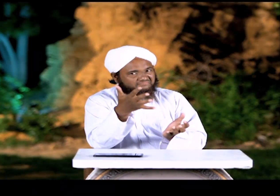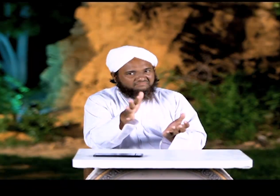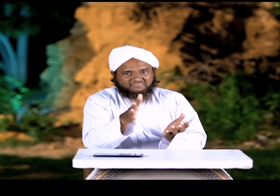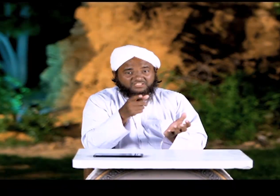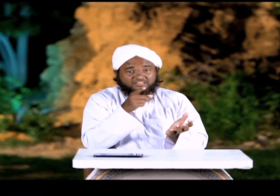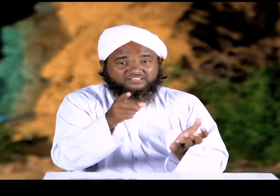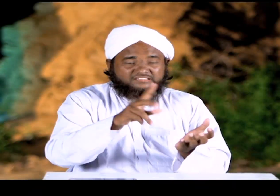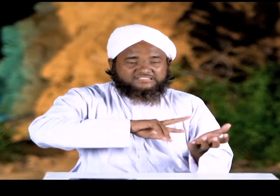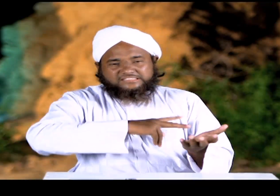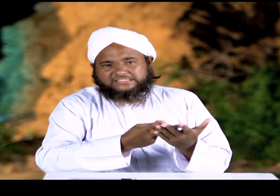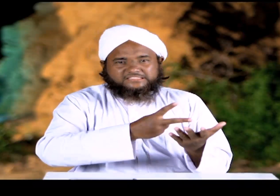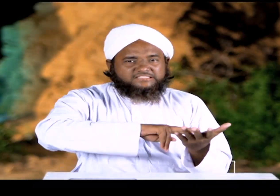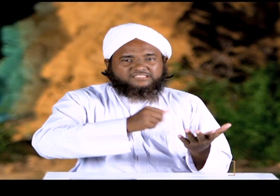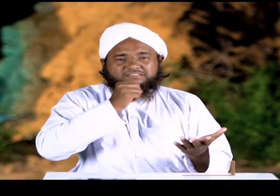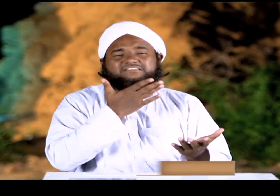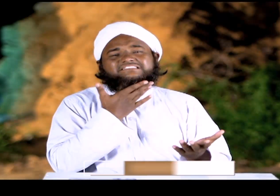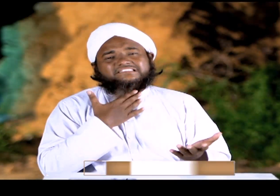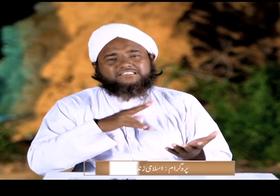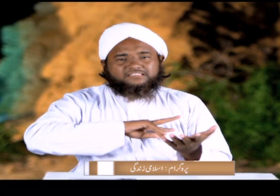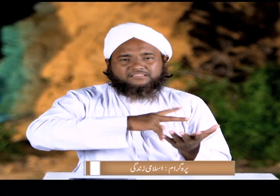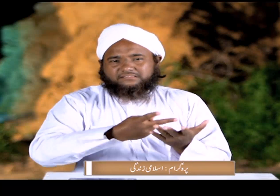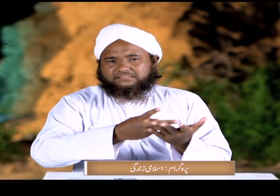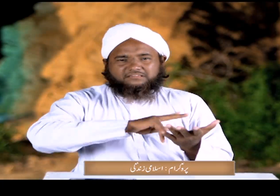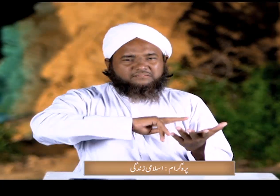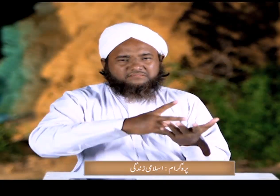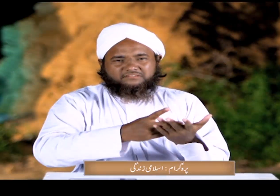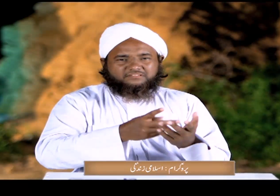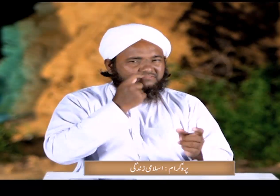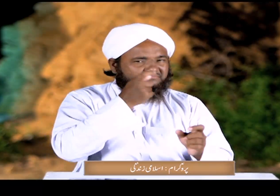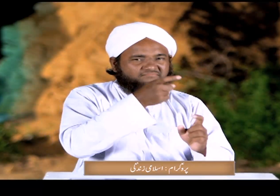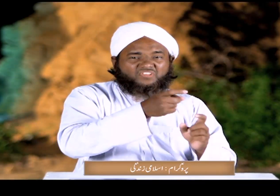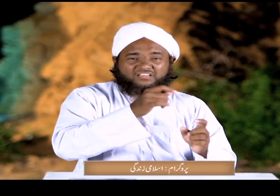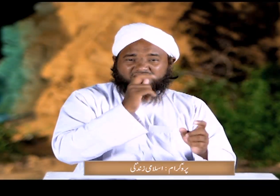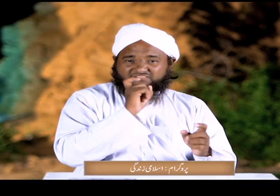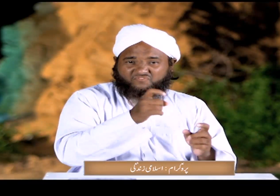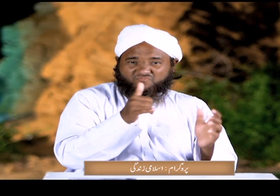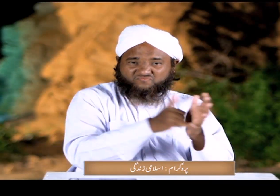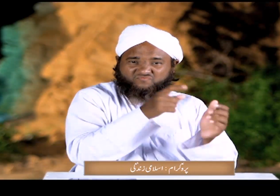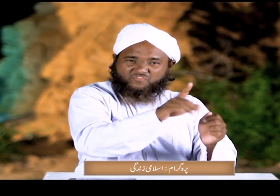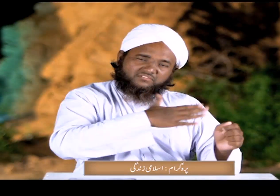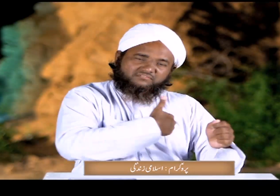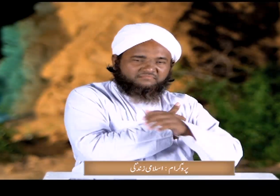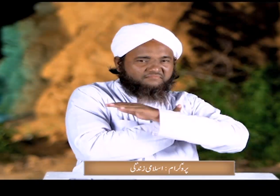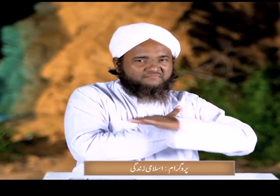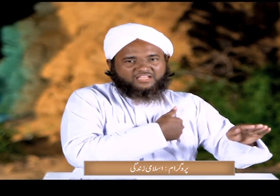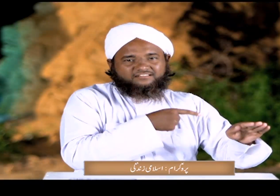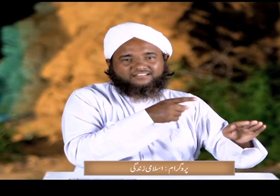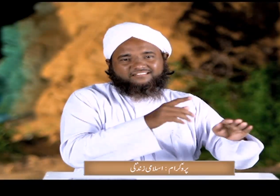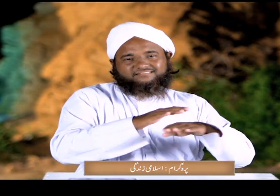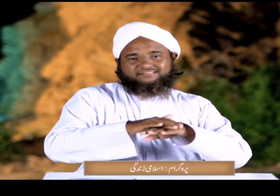تھا، یہاں تک کہ اسی شدت پیاس میں تڑپ تڑپ کر مر گیا۔ پیارے اسلامی بھائیوں، دیکھا